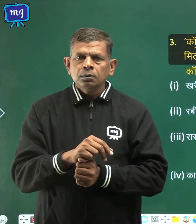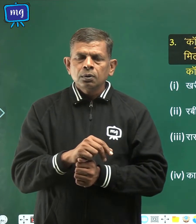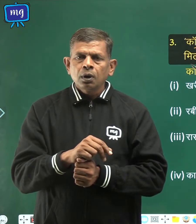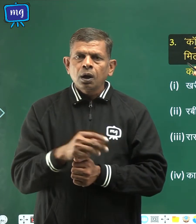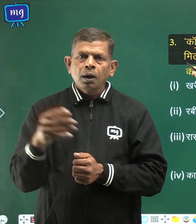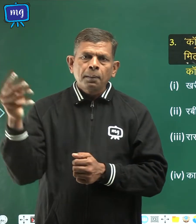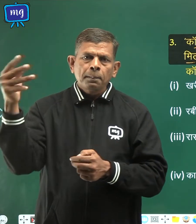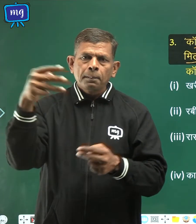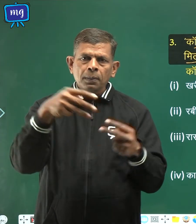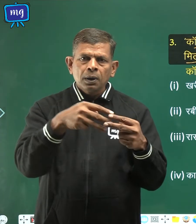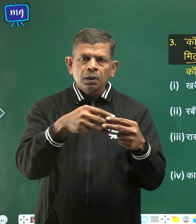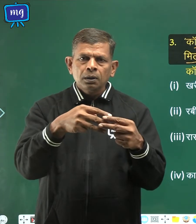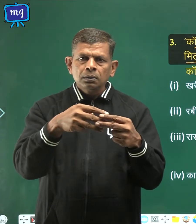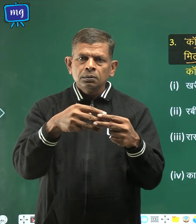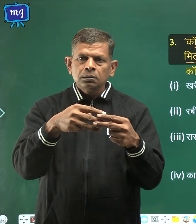मिलान